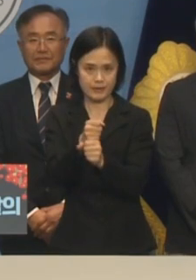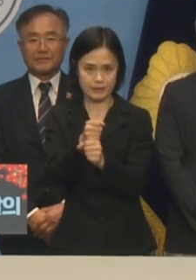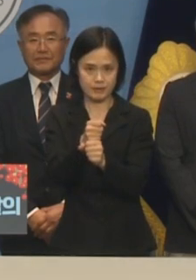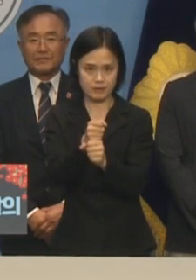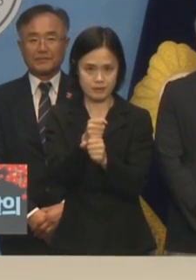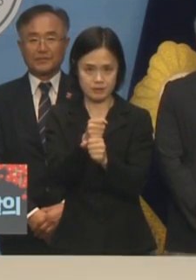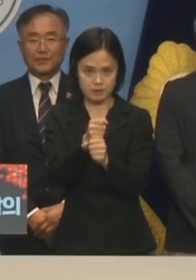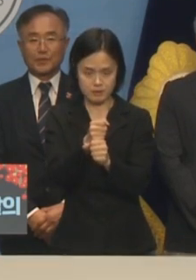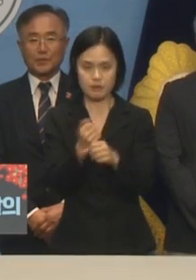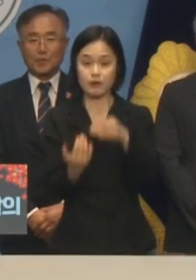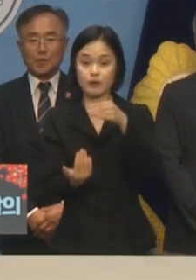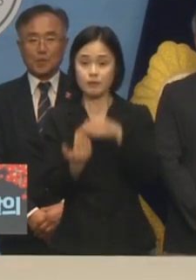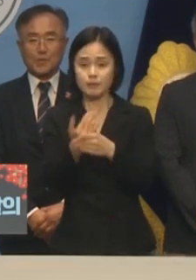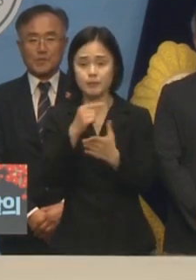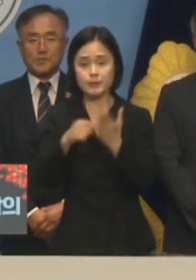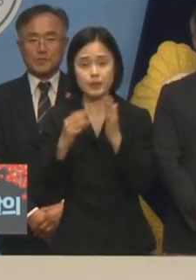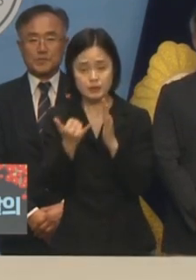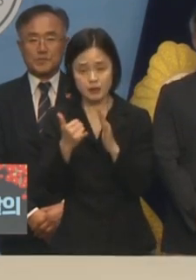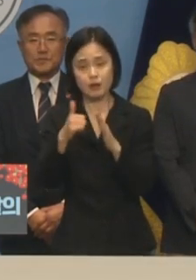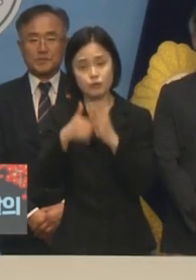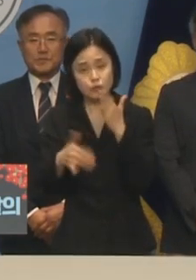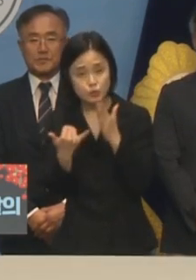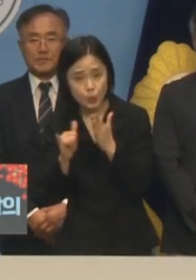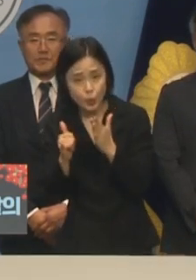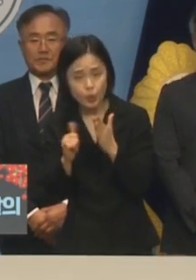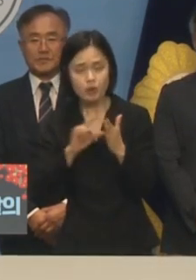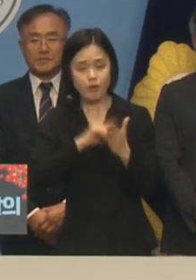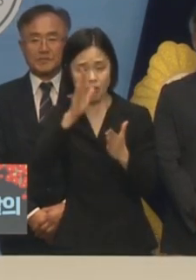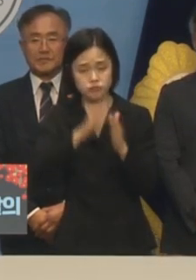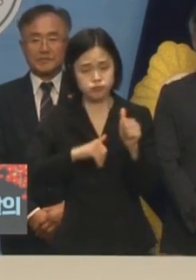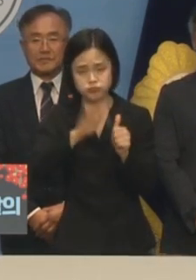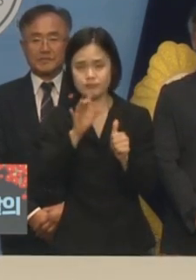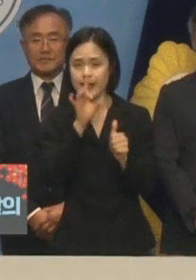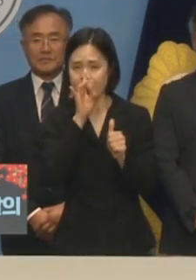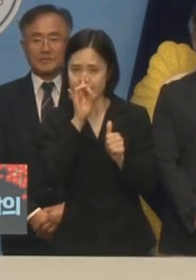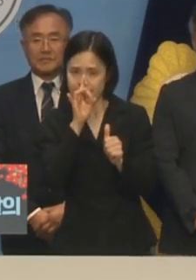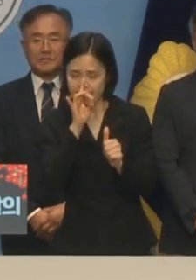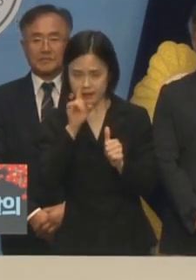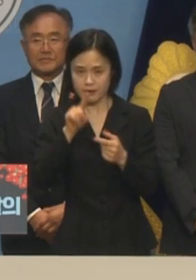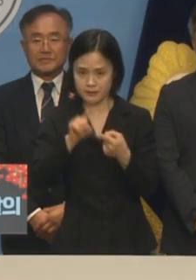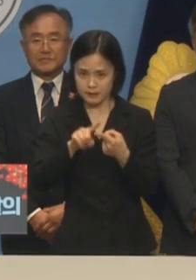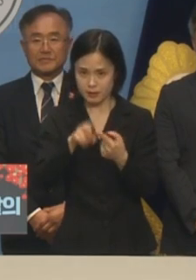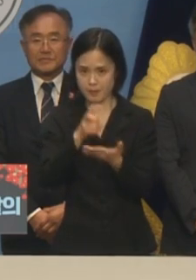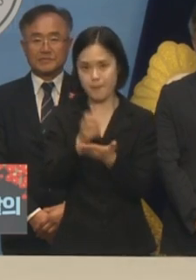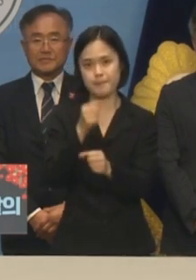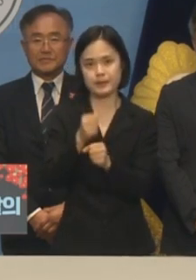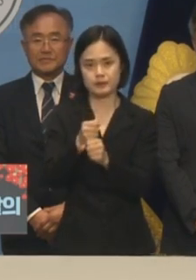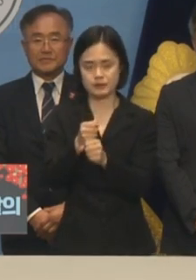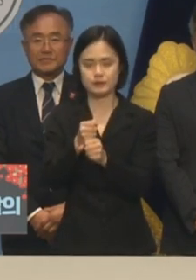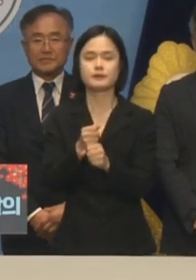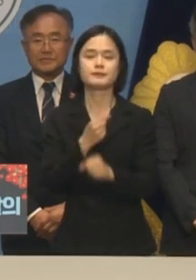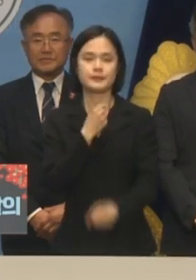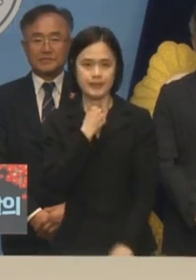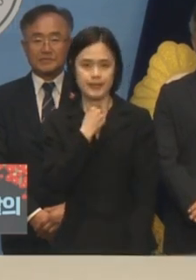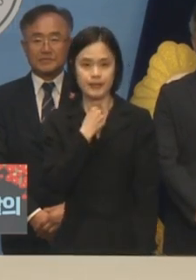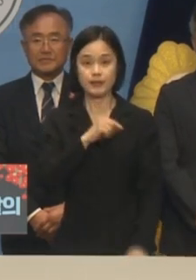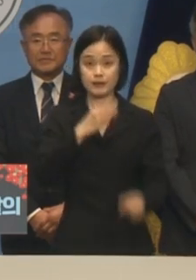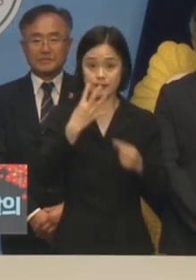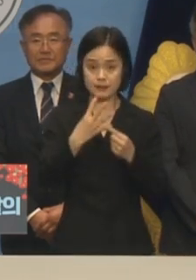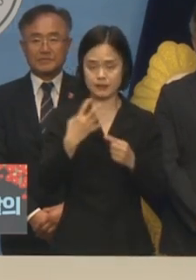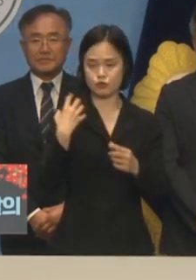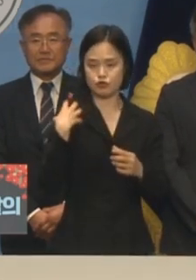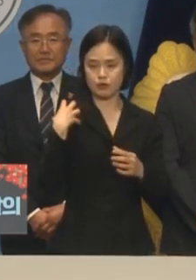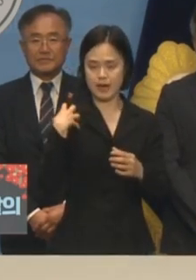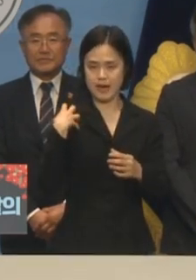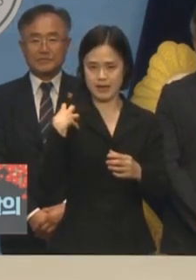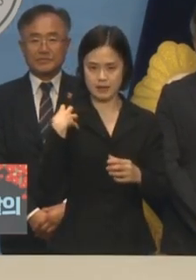다시는 훼손되는 일이 없도록 하겠습니다. 넷째, 국가의 책무를 강화하겠습니다. 제주 4.3